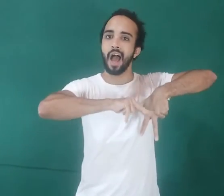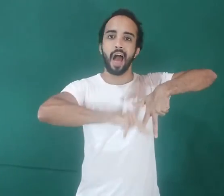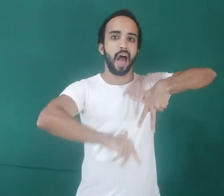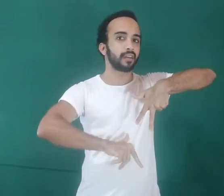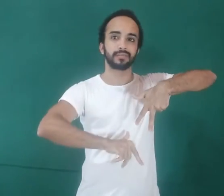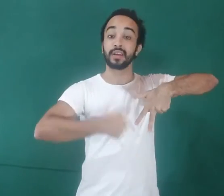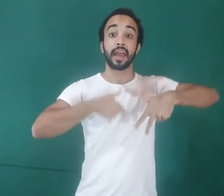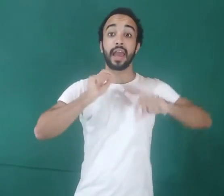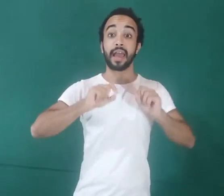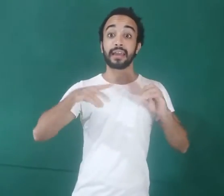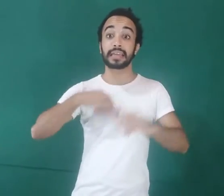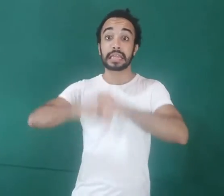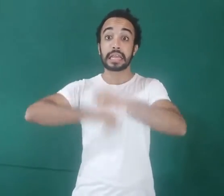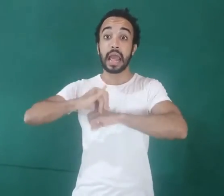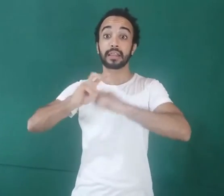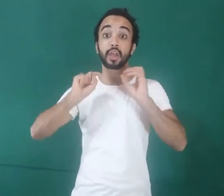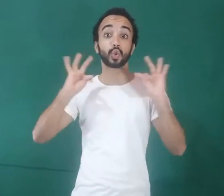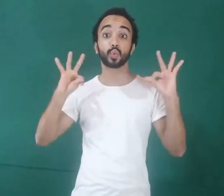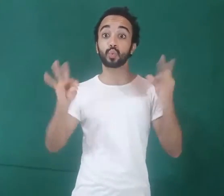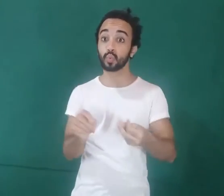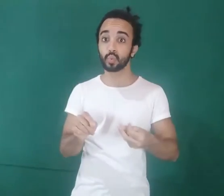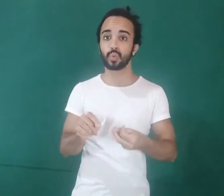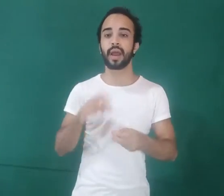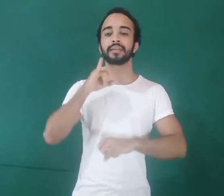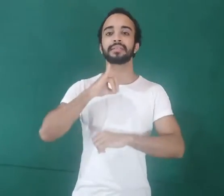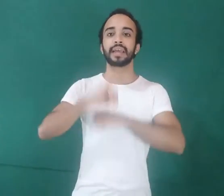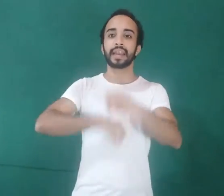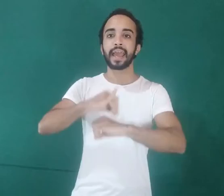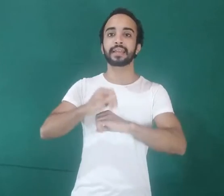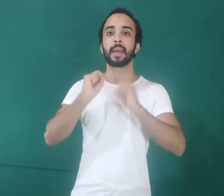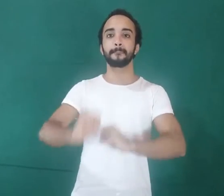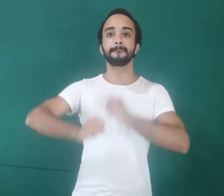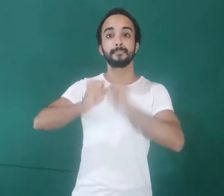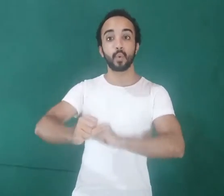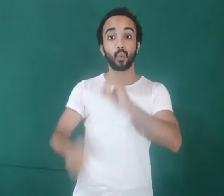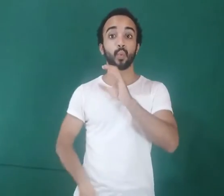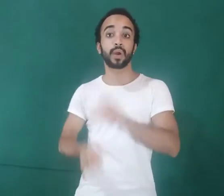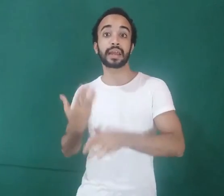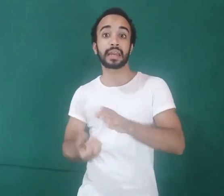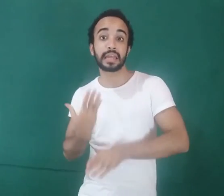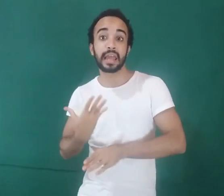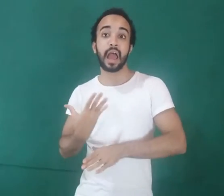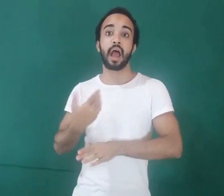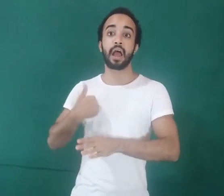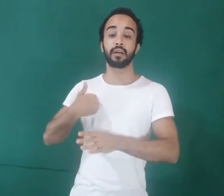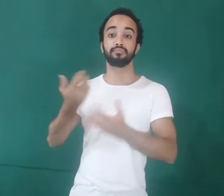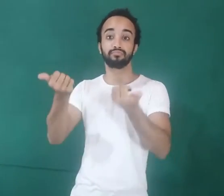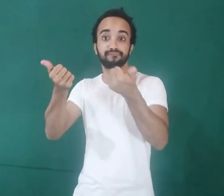tudo. A internet é a capacidade de criar uma crise e gerir